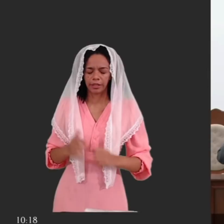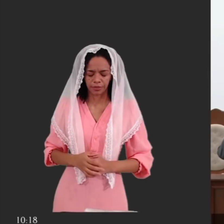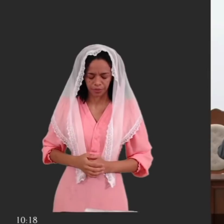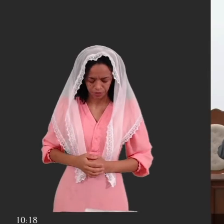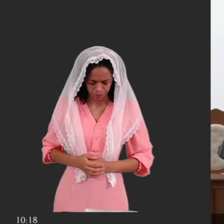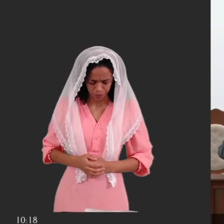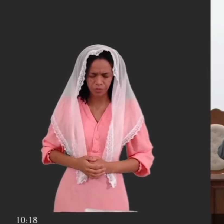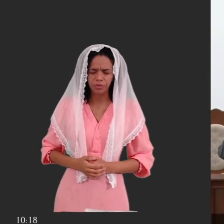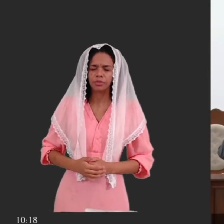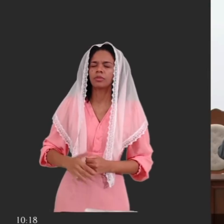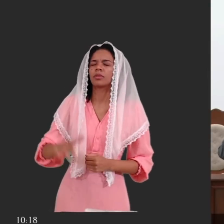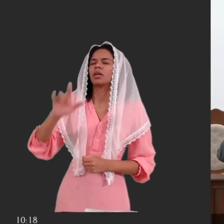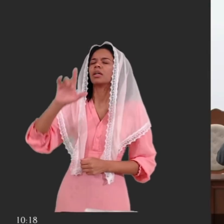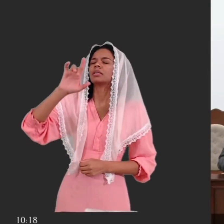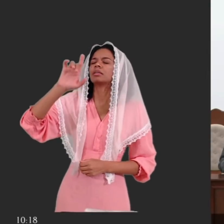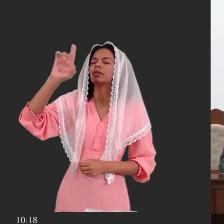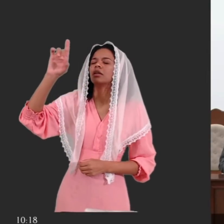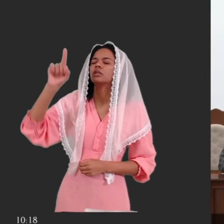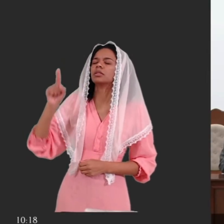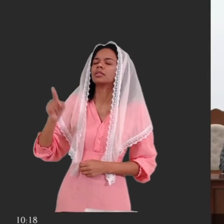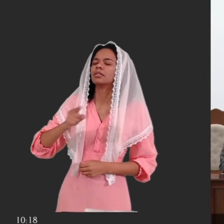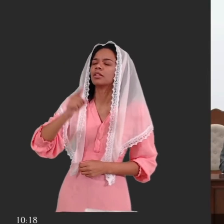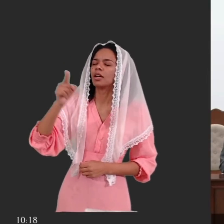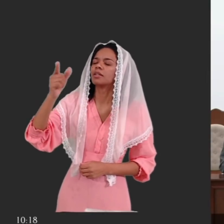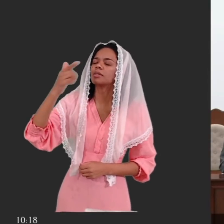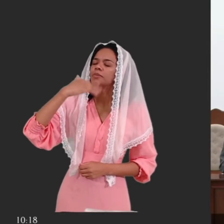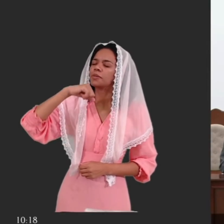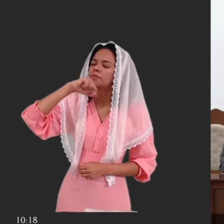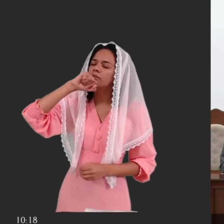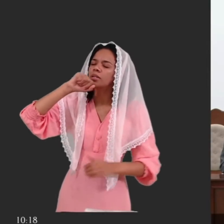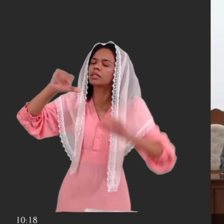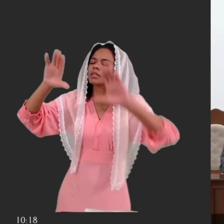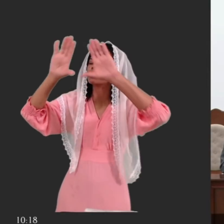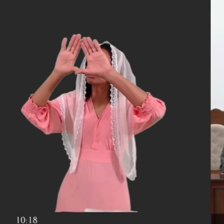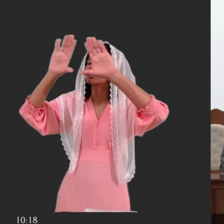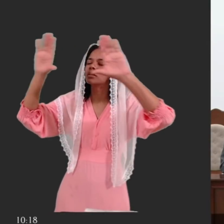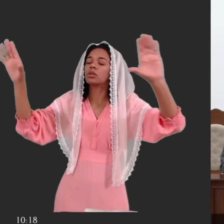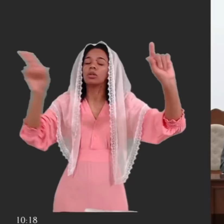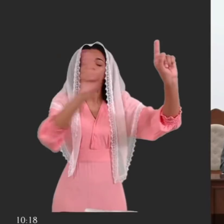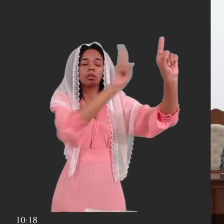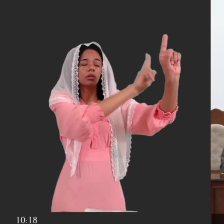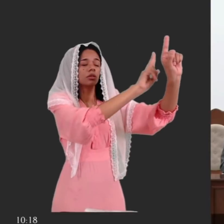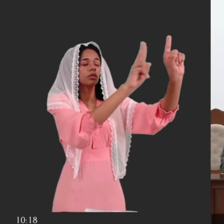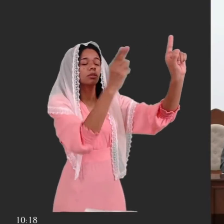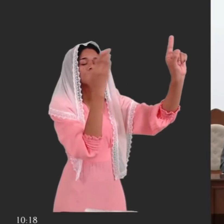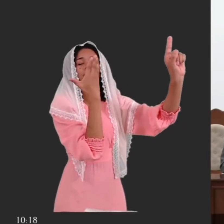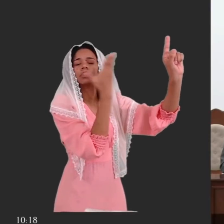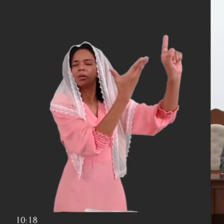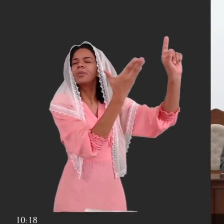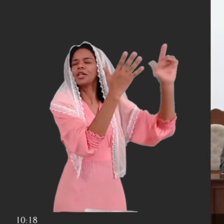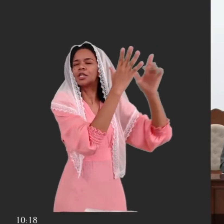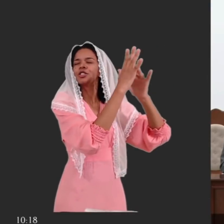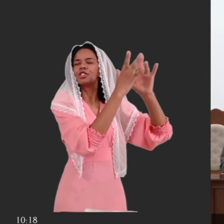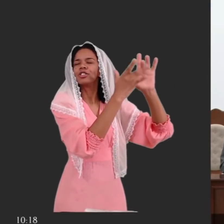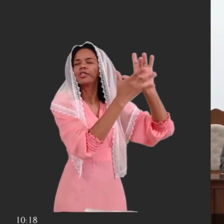Eterno Deus e bom Pai celestial, em nome de Jesus Cristo, teu amado